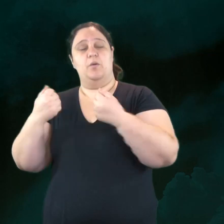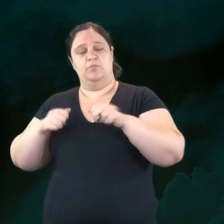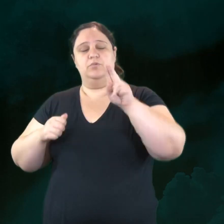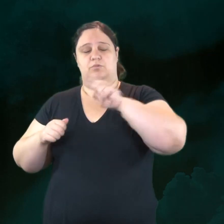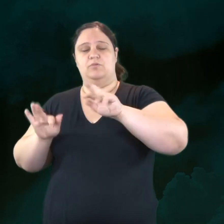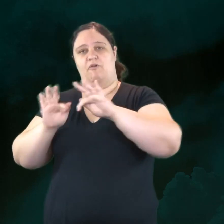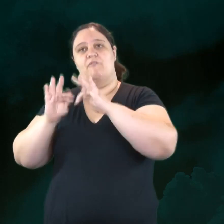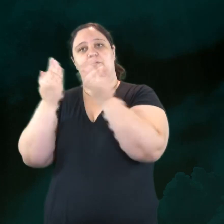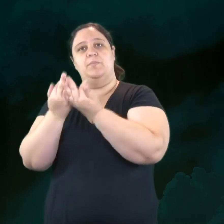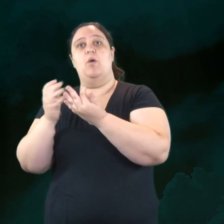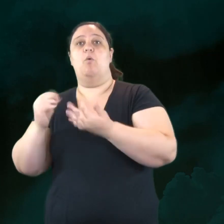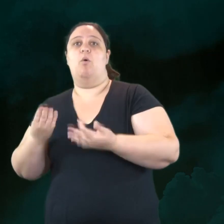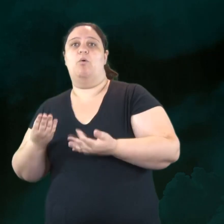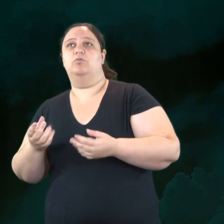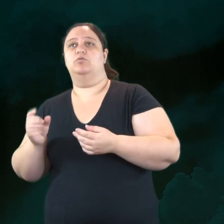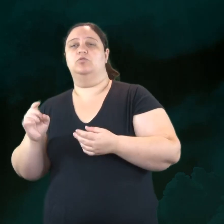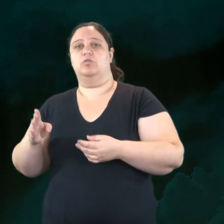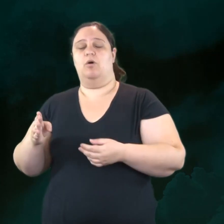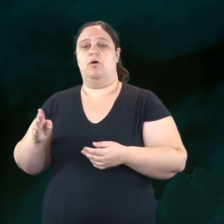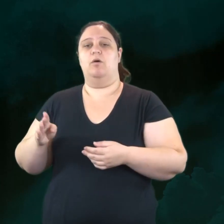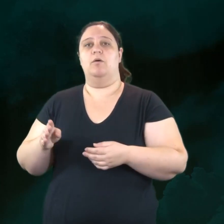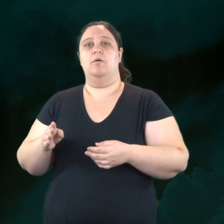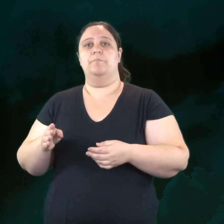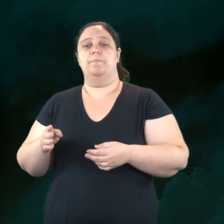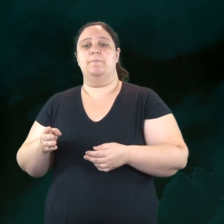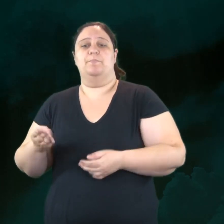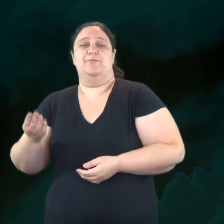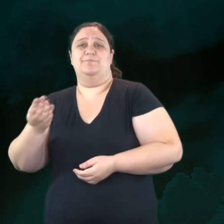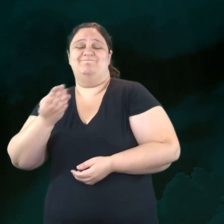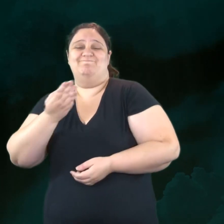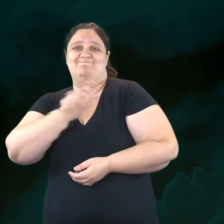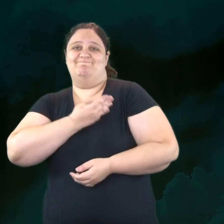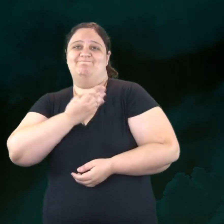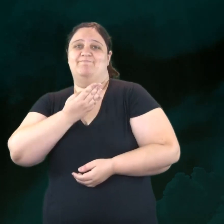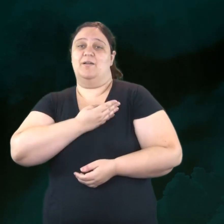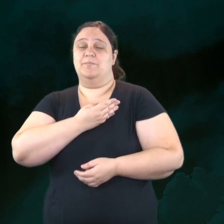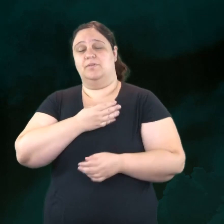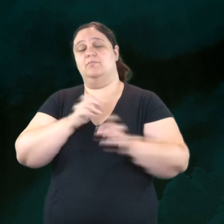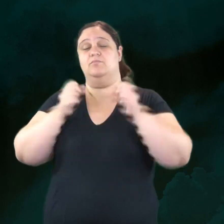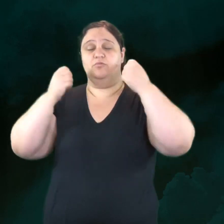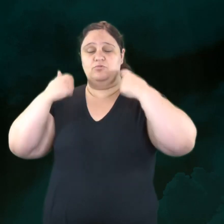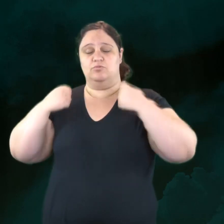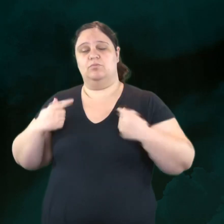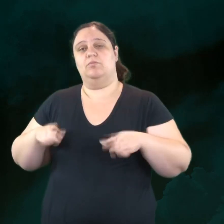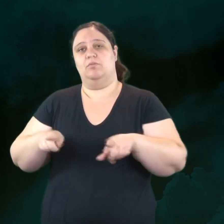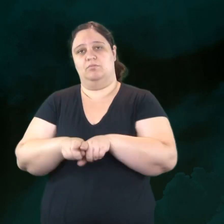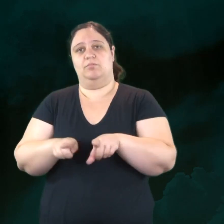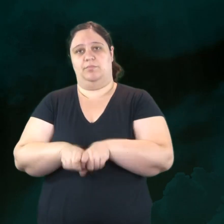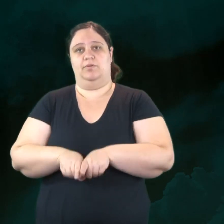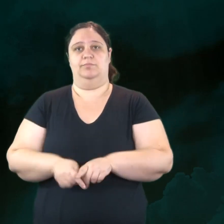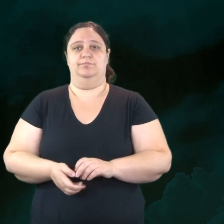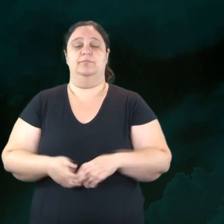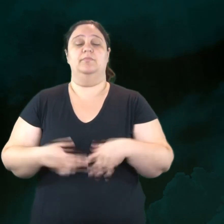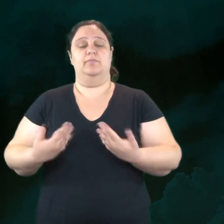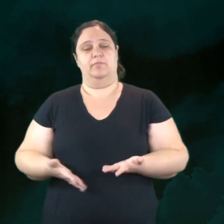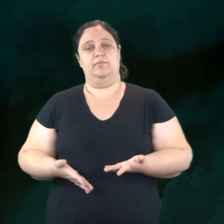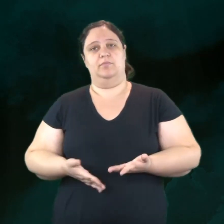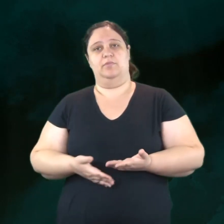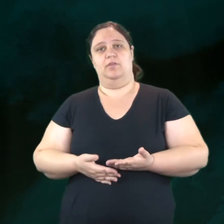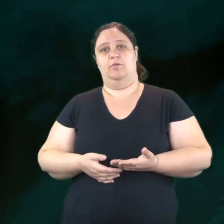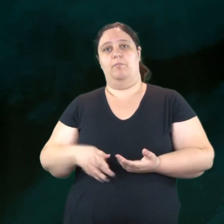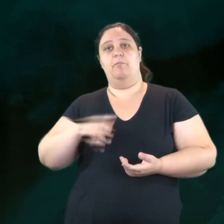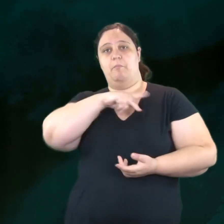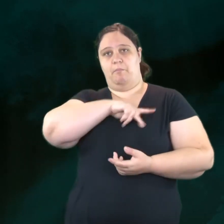ou parente para patrício, por ser ele um dos judeus, né? Então, Paulo, de qualquer forma, quando foi